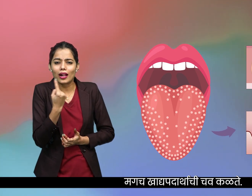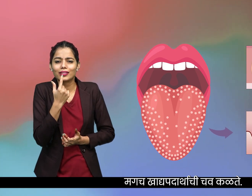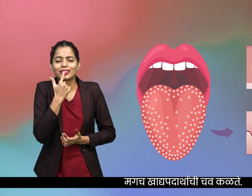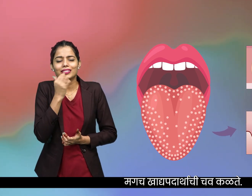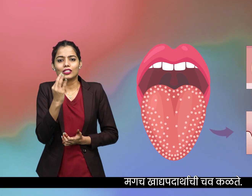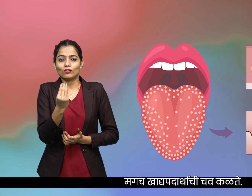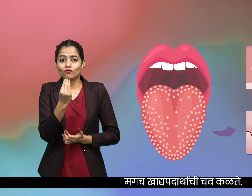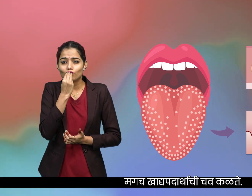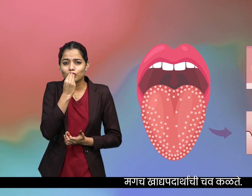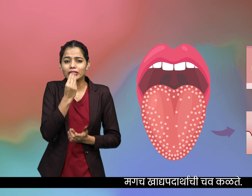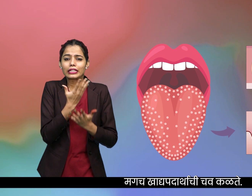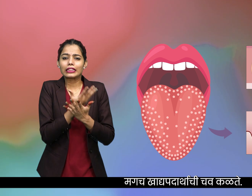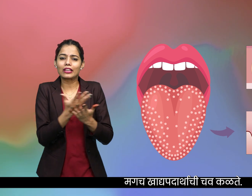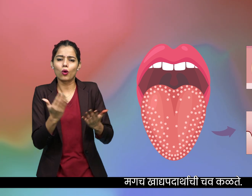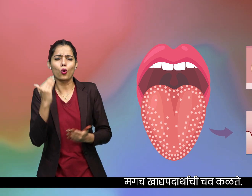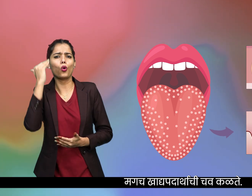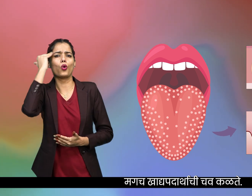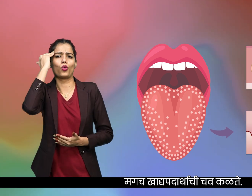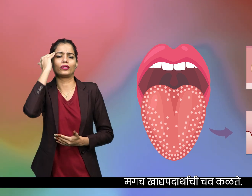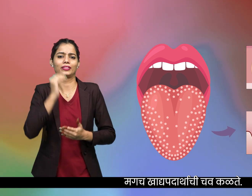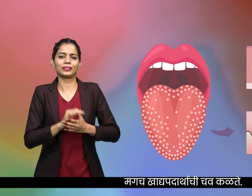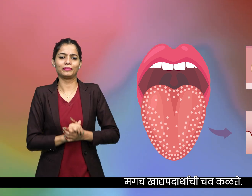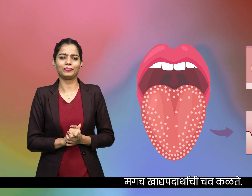मगच खाद्यपदार्थांची चव कळते.